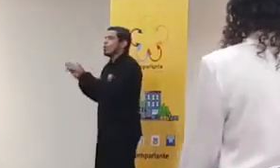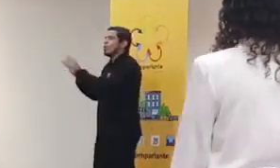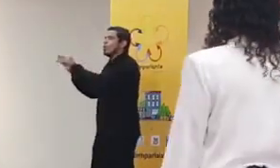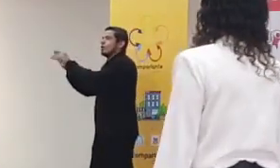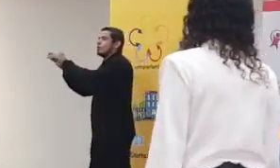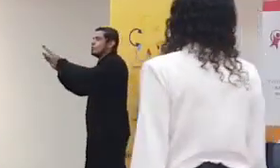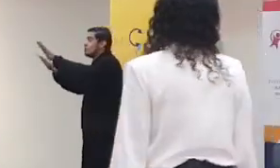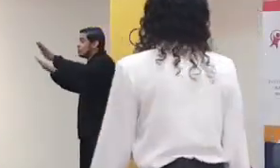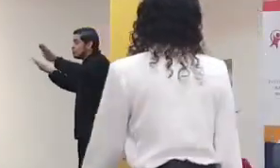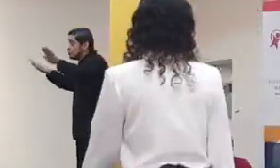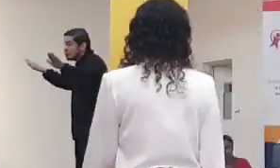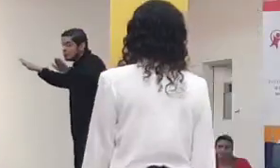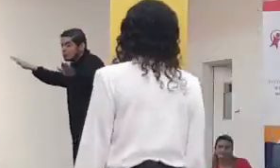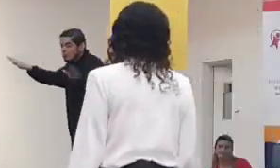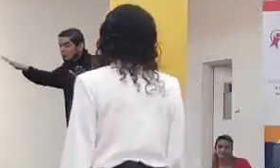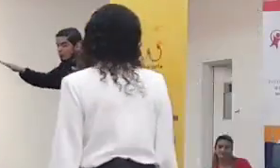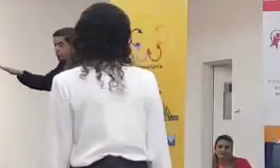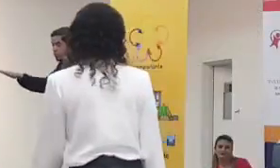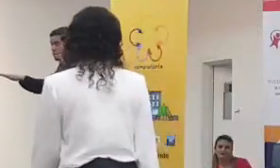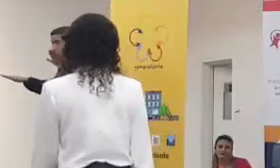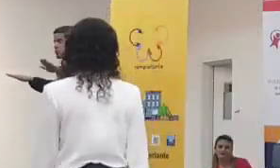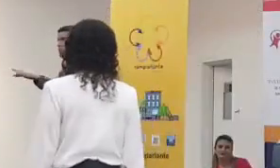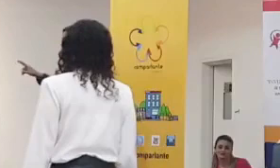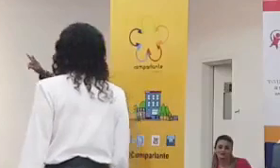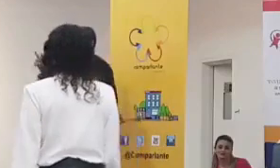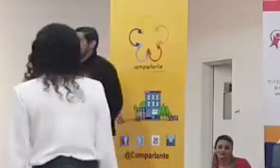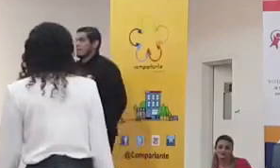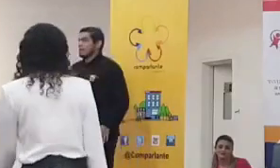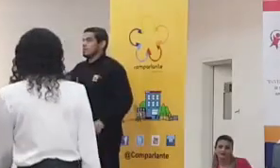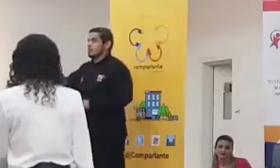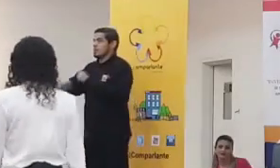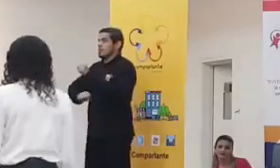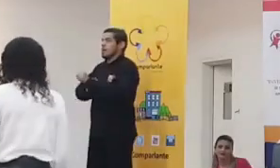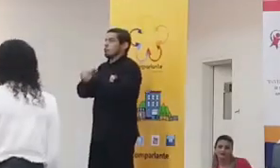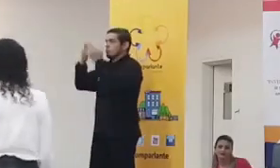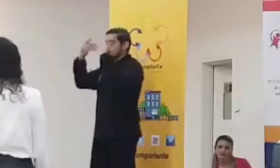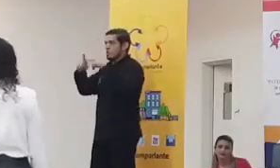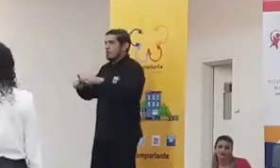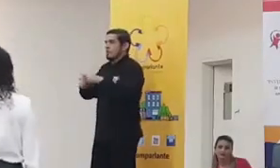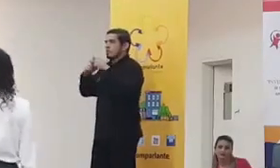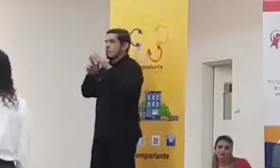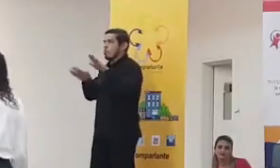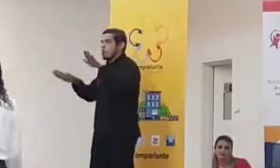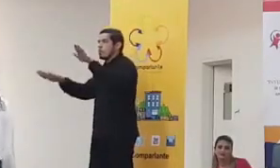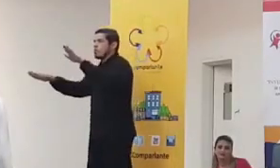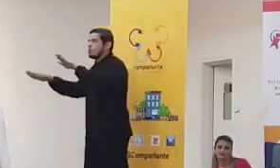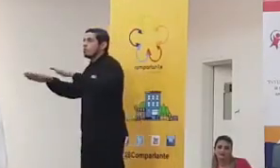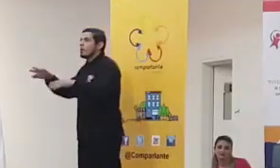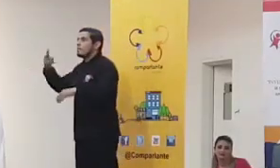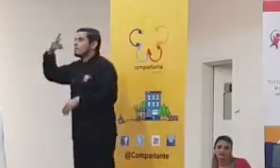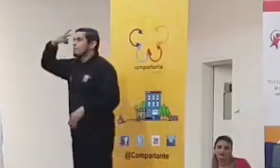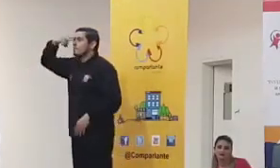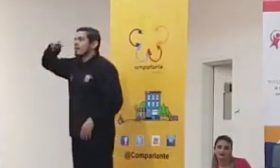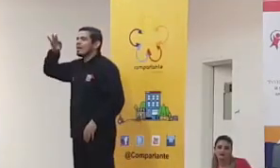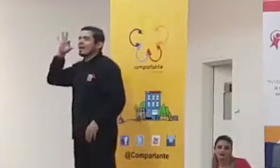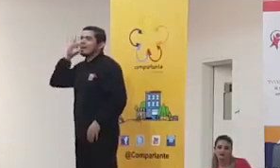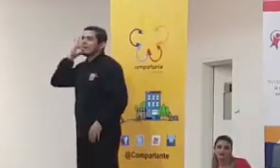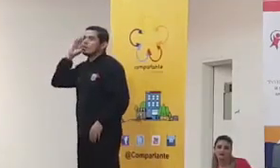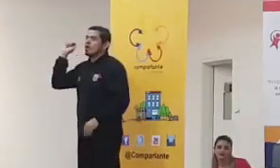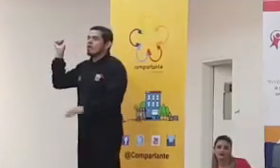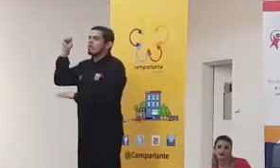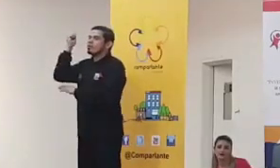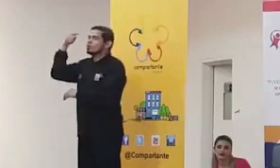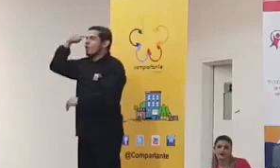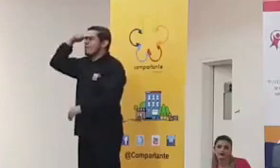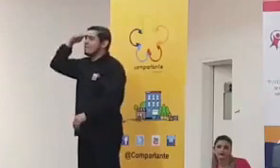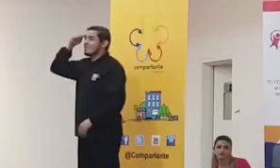Y a mis 23 años ya empezaba mi vuelo. Pero como dijo Frida, pies, ¿para qué los quiero si tengo